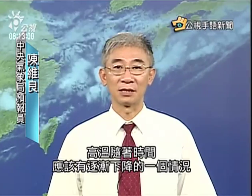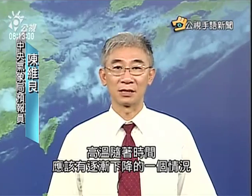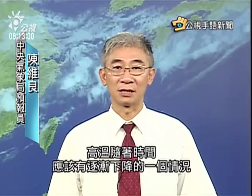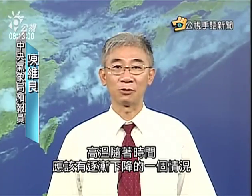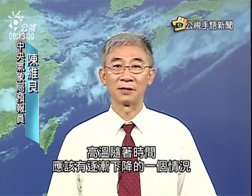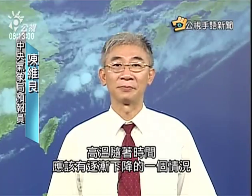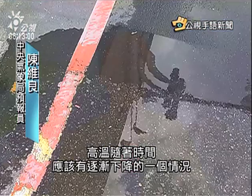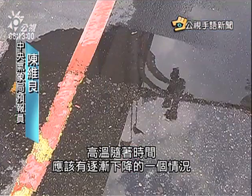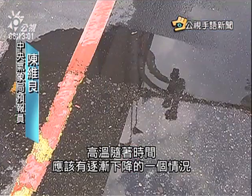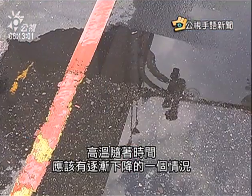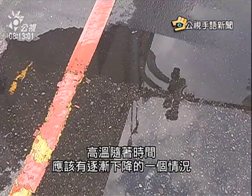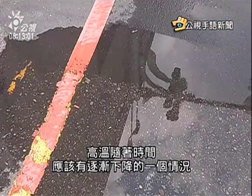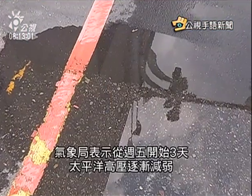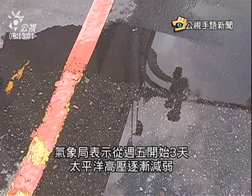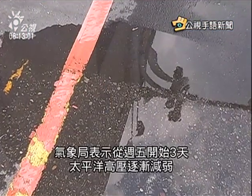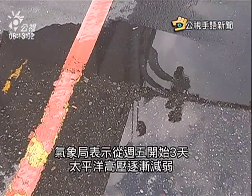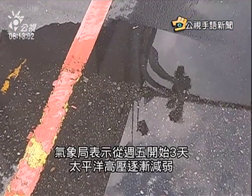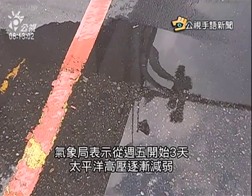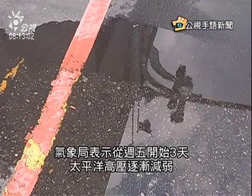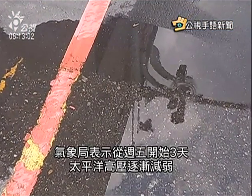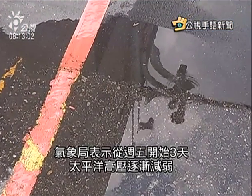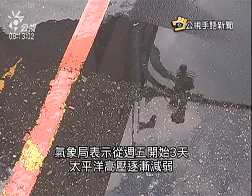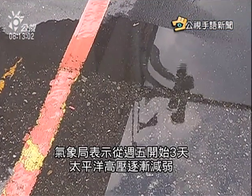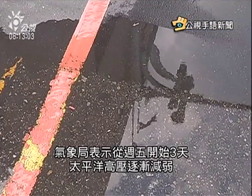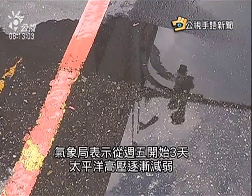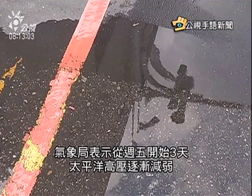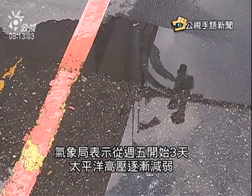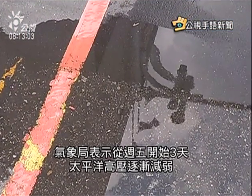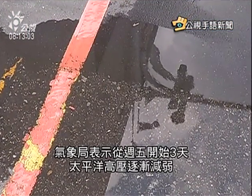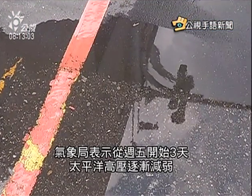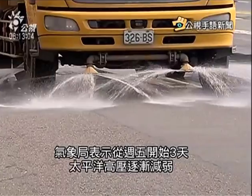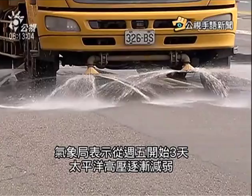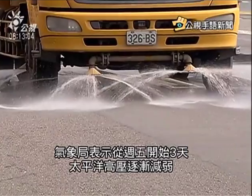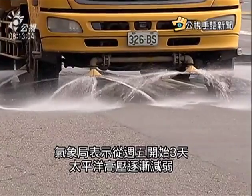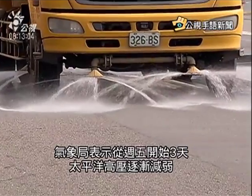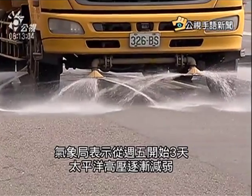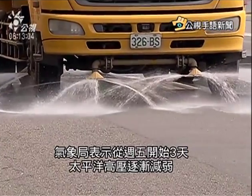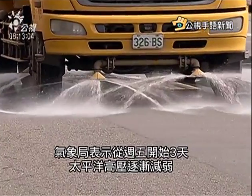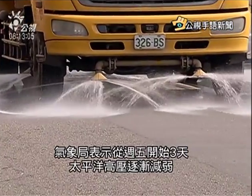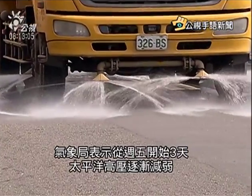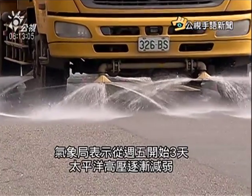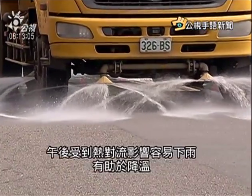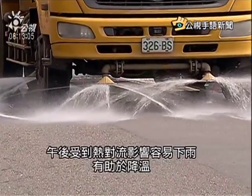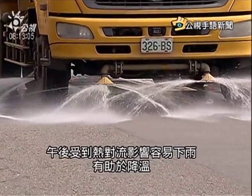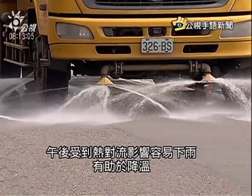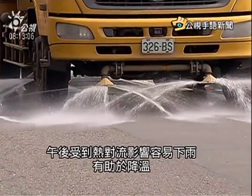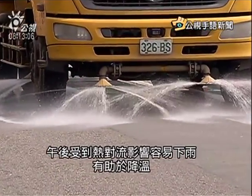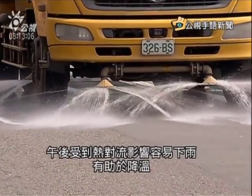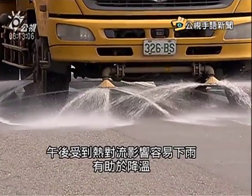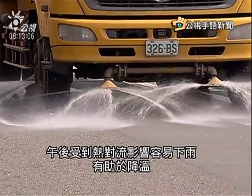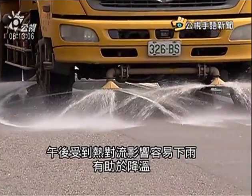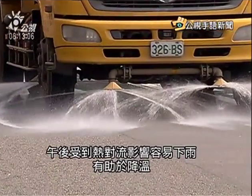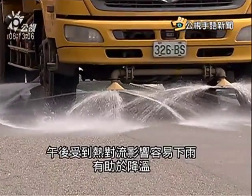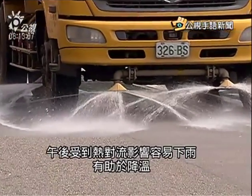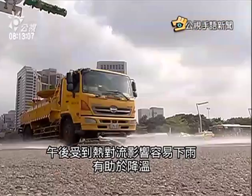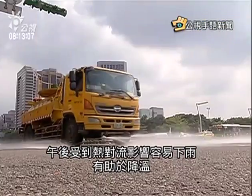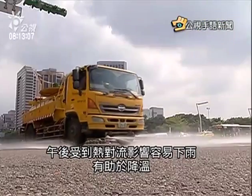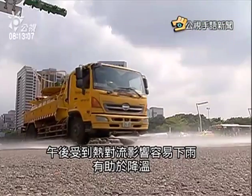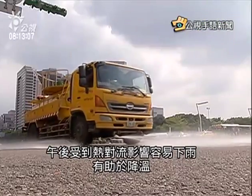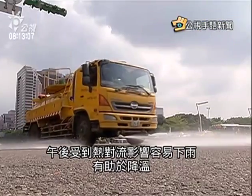个情况。 气象局表示，从周五开始3天，太平洋高压逐渐减弱，午后受到热对流影响，容易下雨，有助